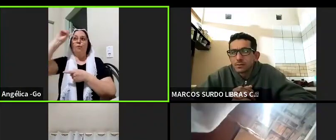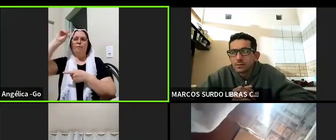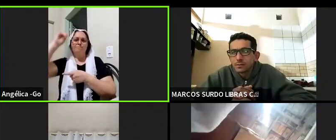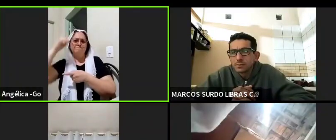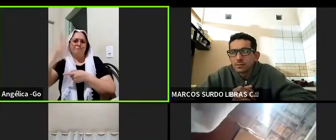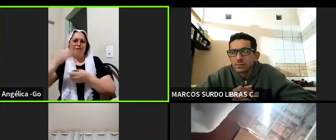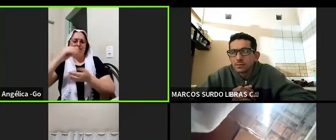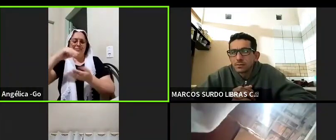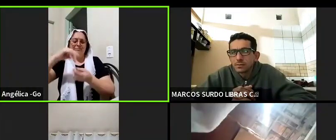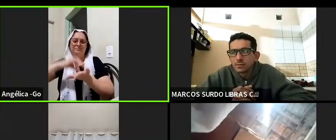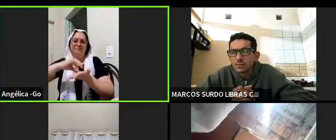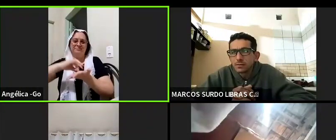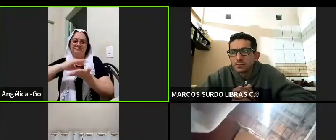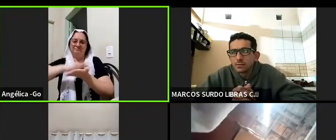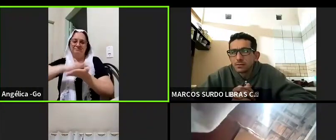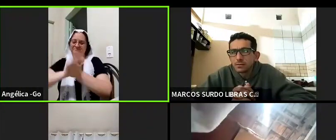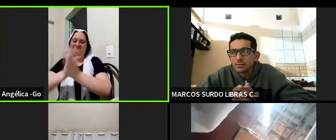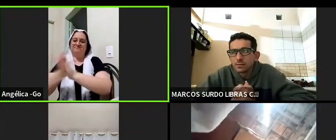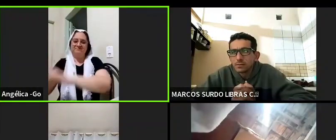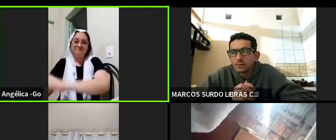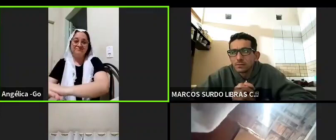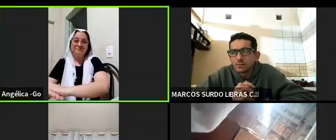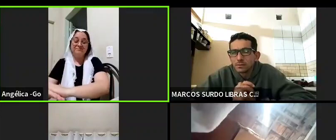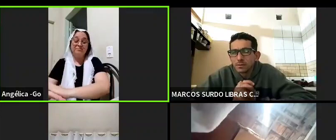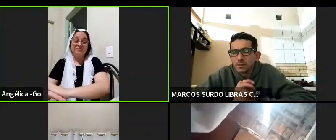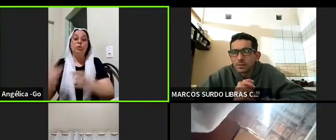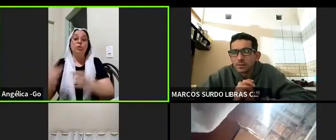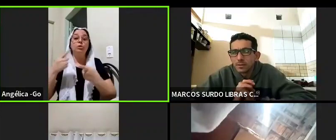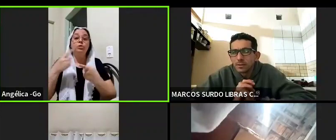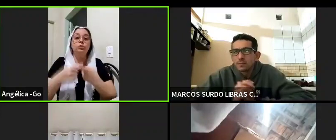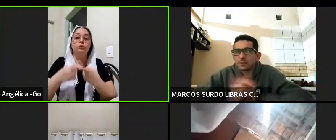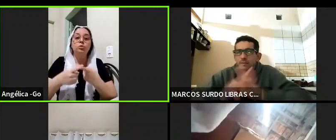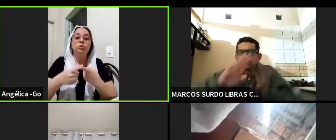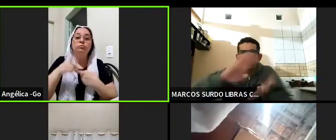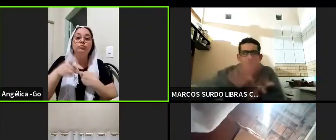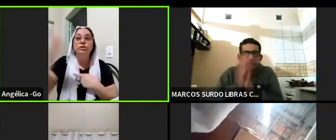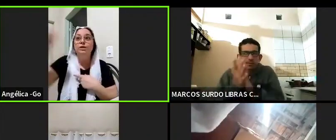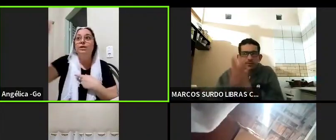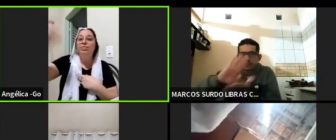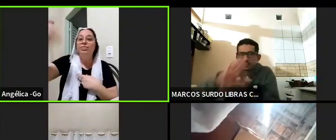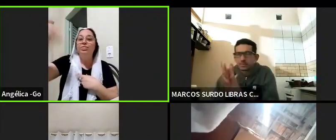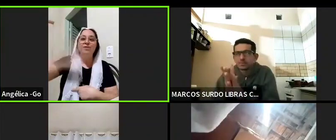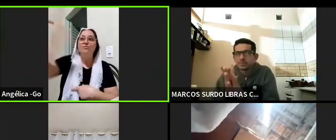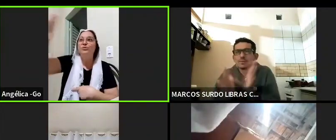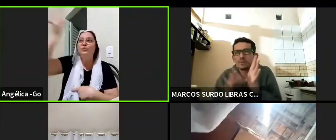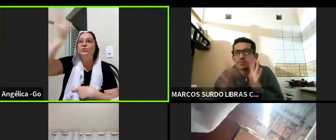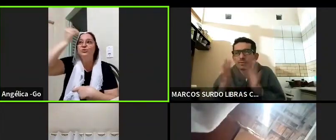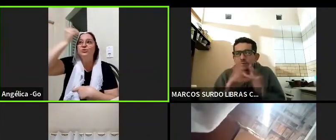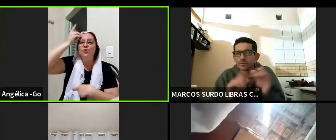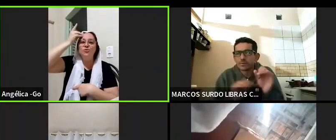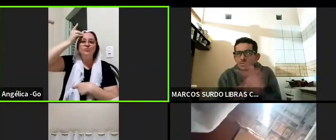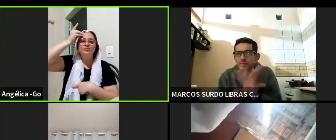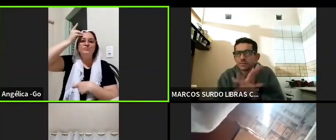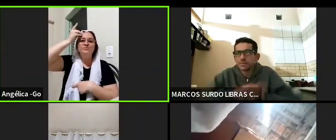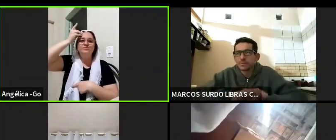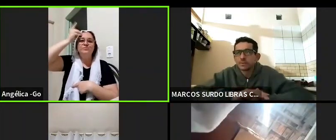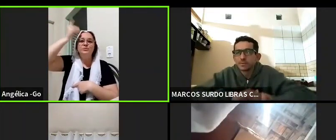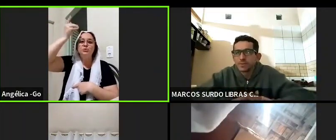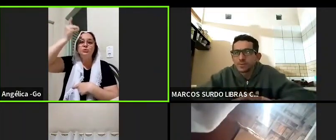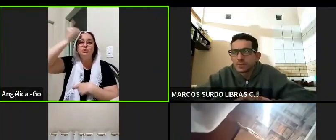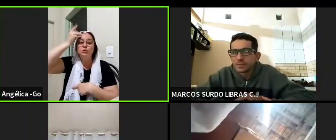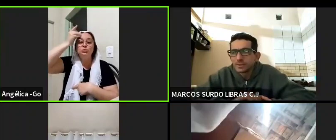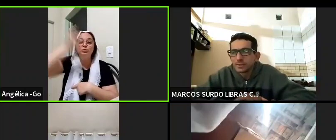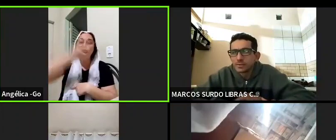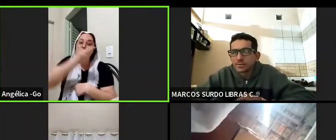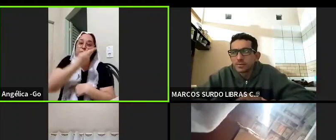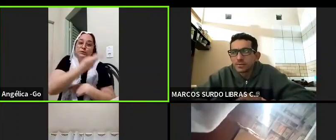nome do Senhor, entrar na casa do provado, aleluia, nesse momento que eu vejo Deus me usar, e eu não sei o porquê,